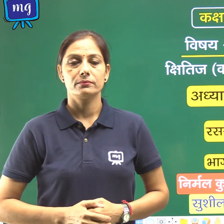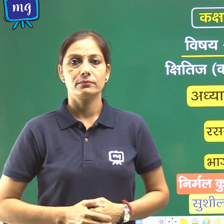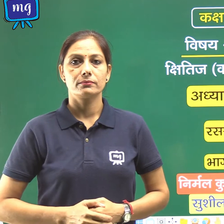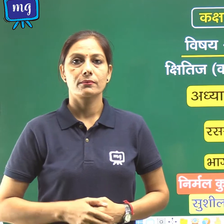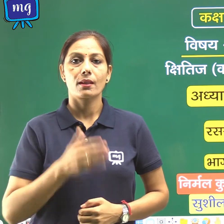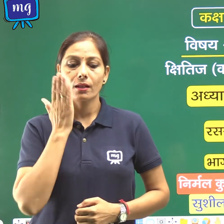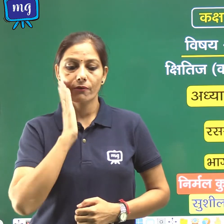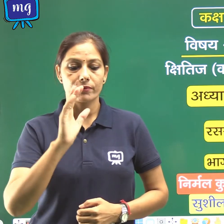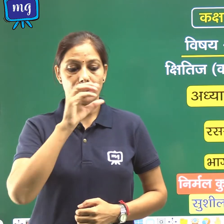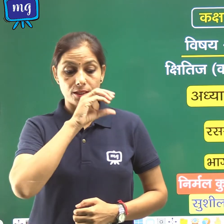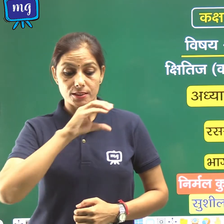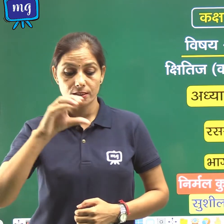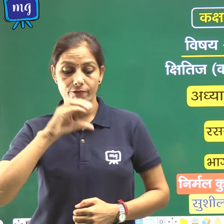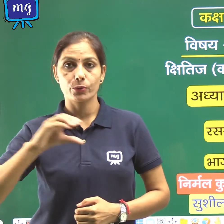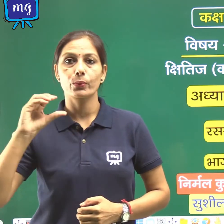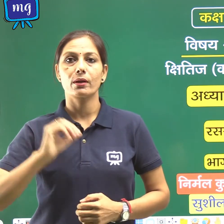सवैयों का